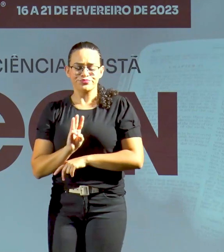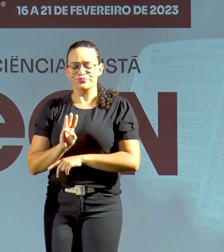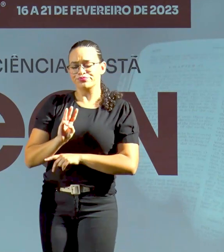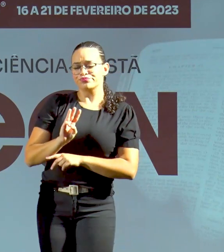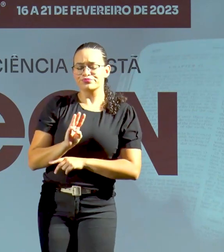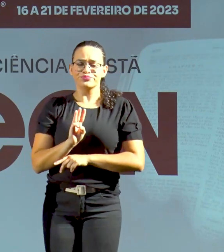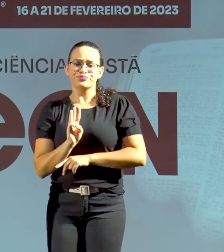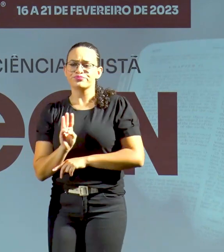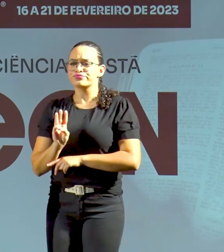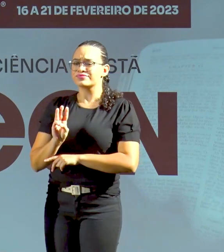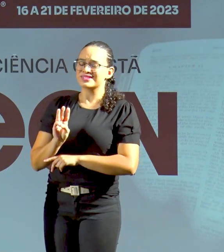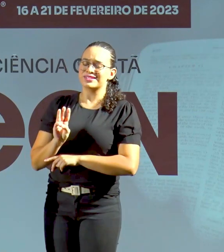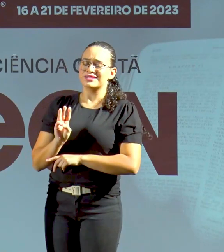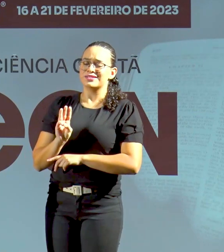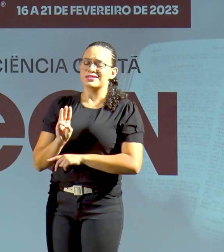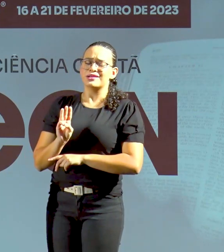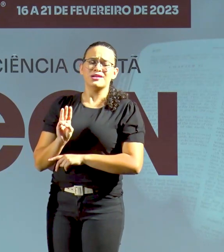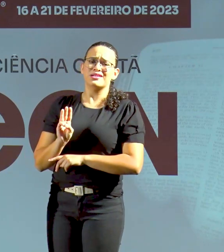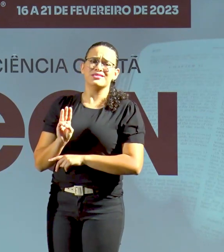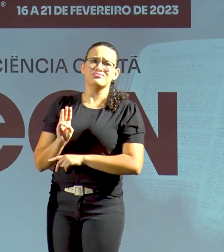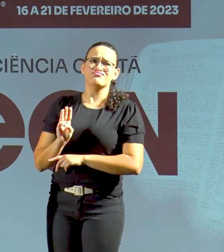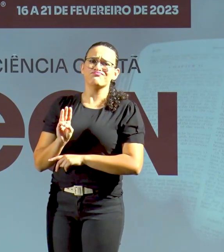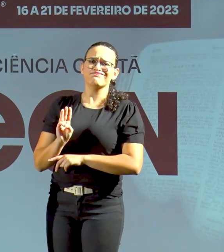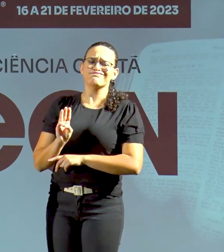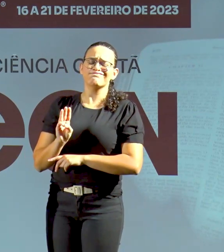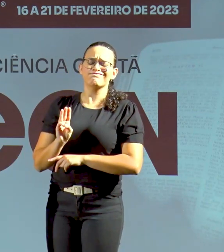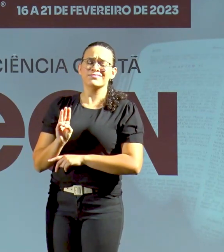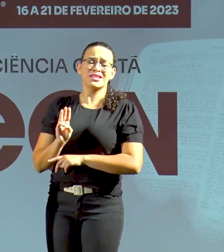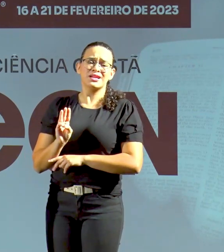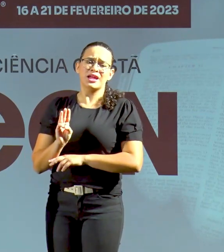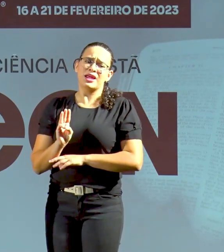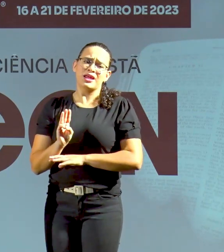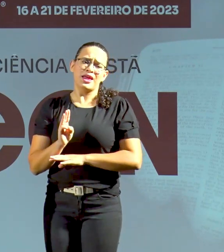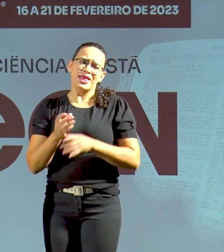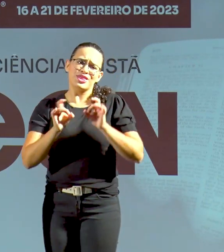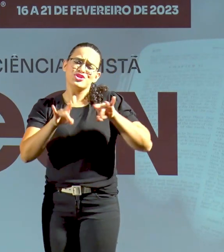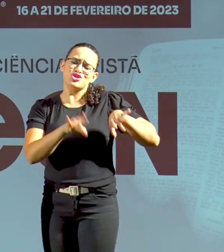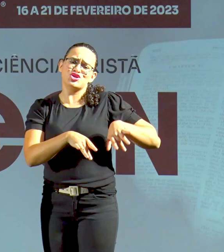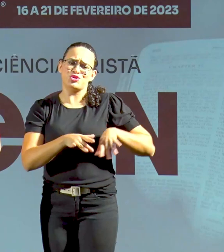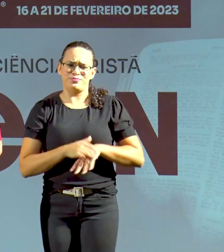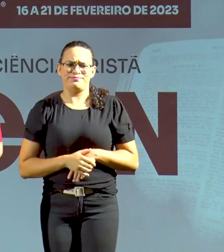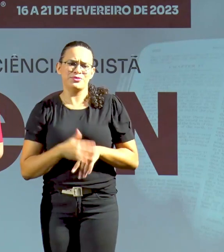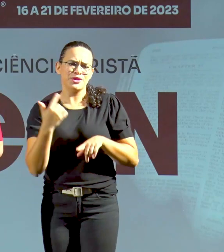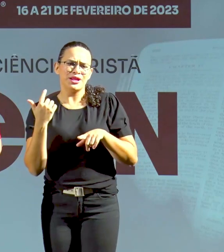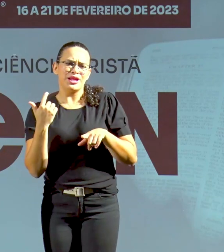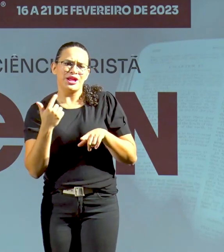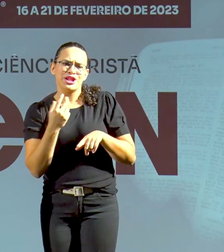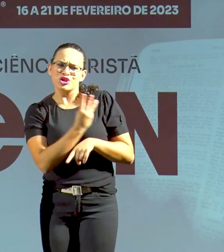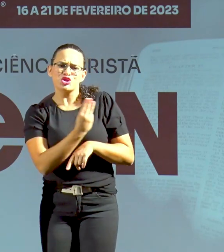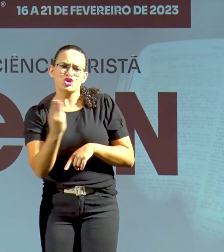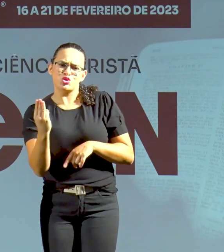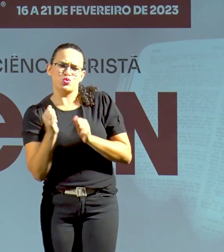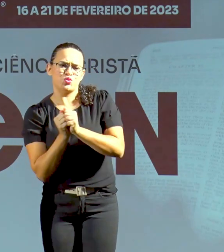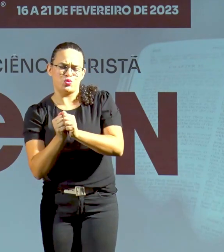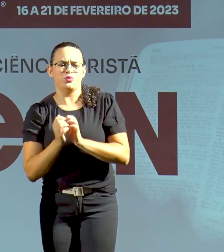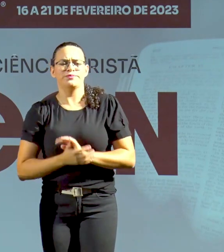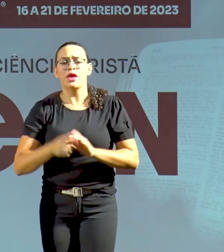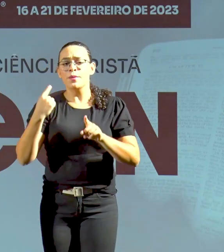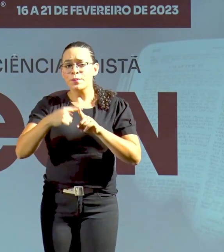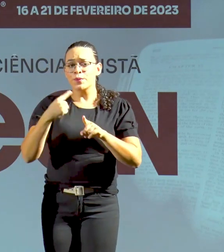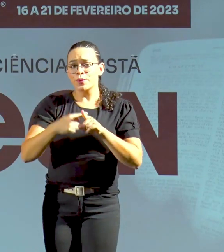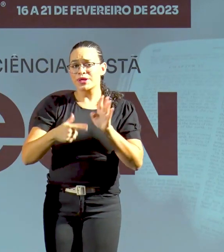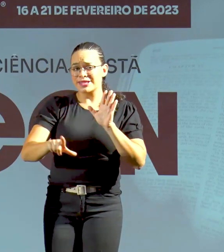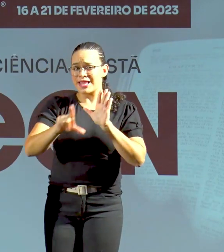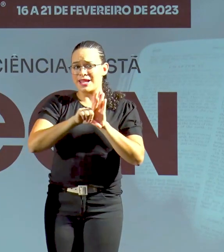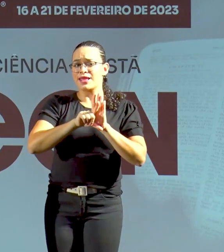desiste ela desiste de levar as noras porque havia uma lei em Israel chamada lei do